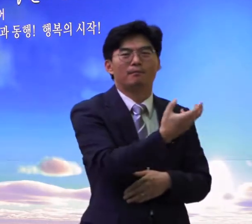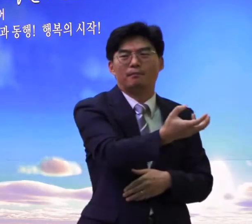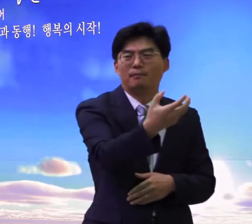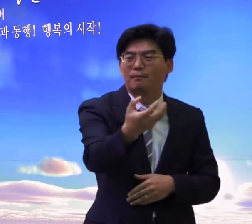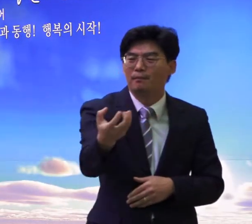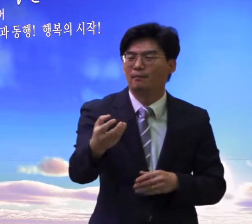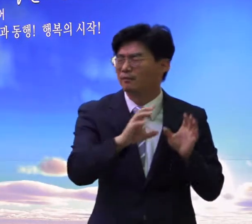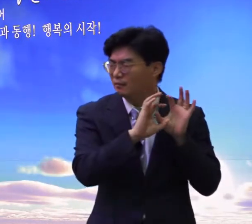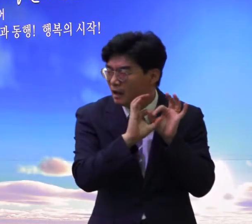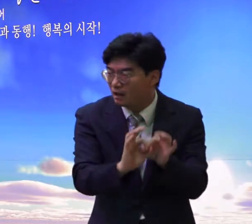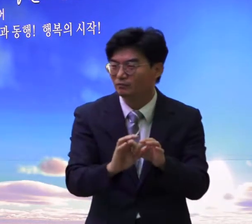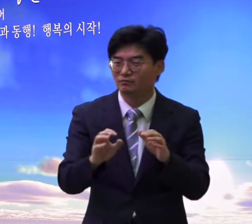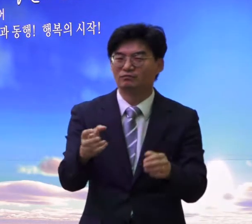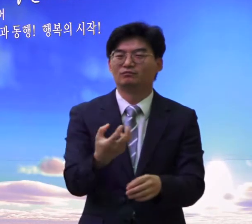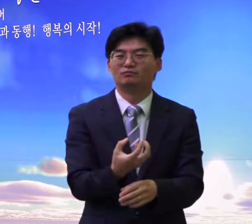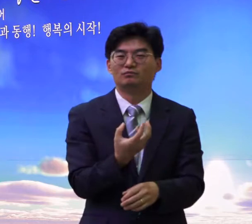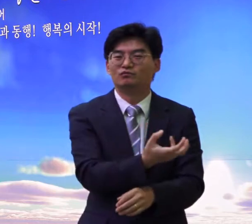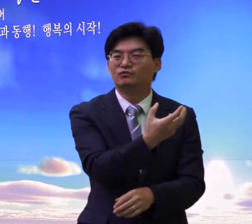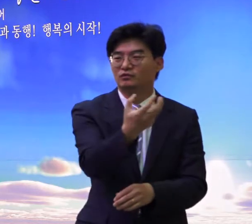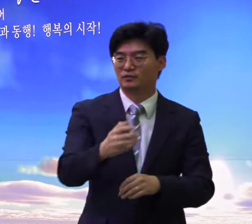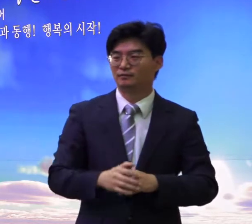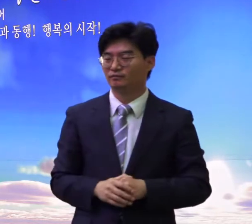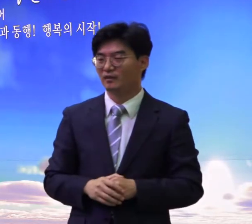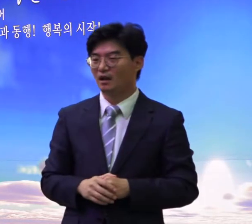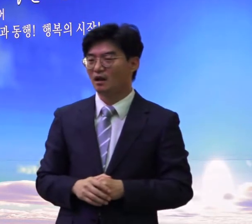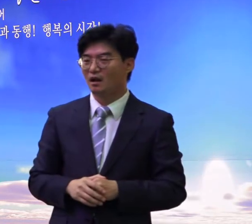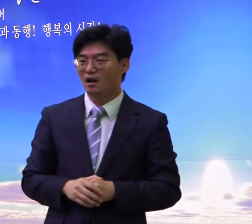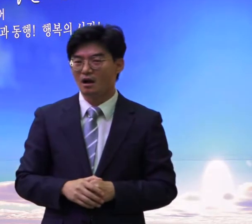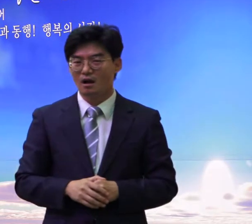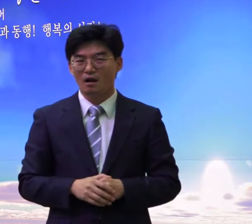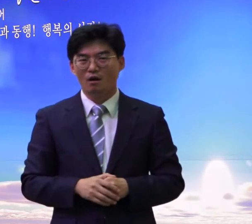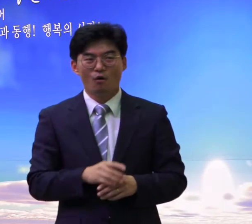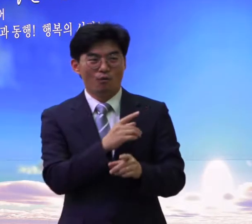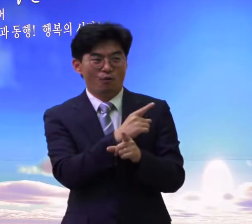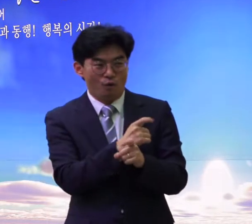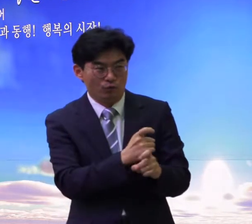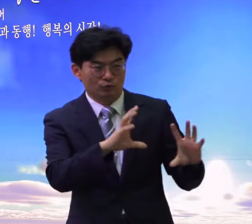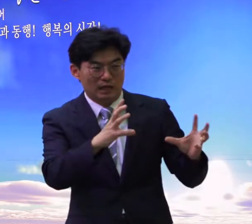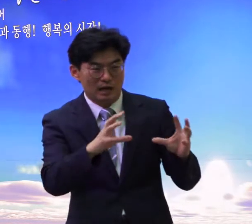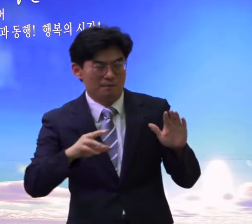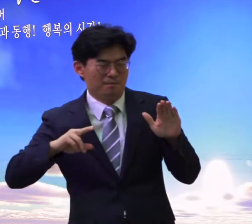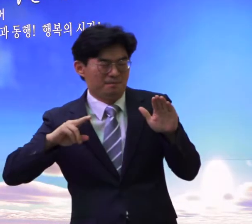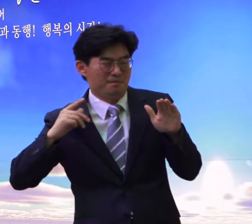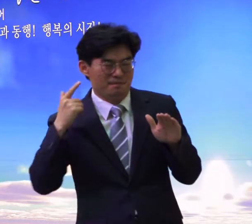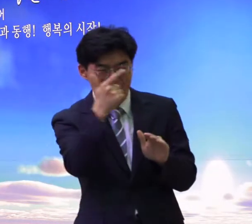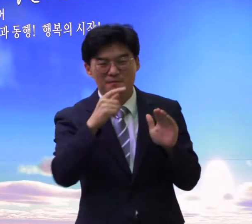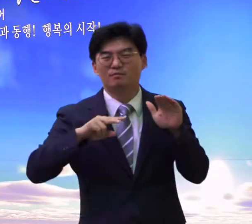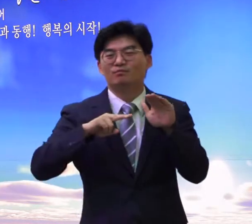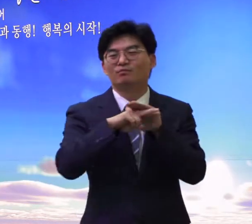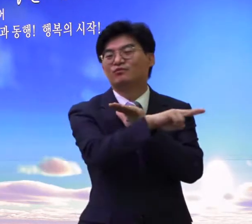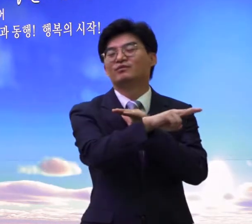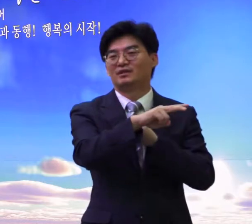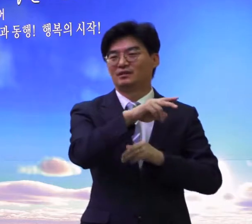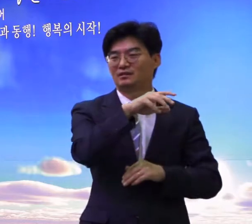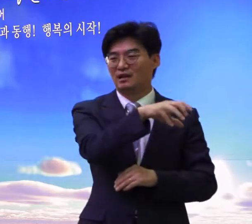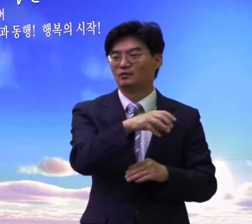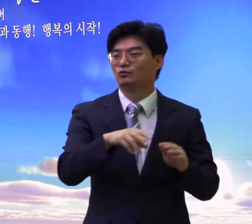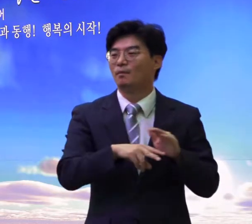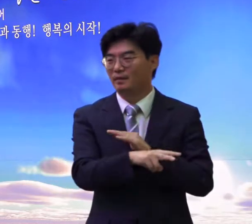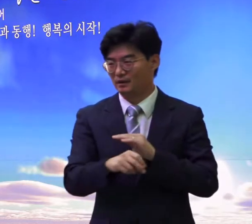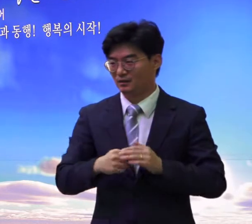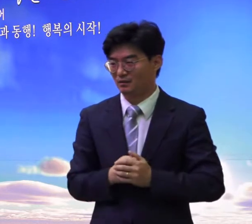심지어는 이스라엘의 적국이었던 블레셋 땅까지도 가서 거기에 도피하고 그곳에서 미친 척한 적도